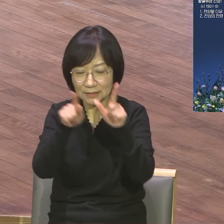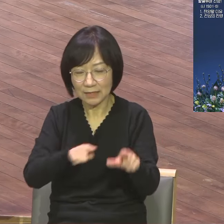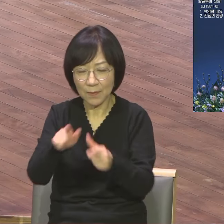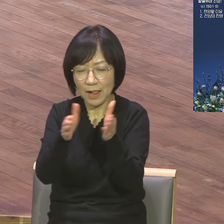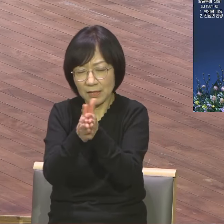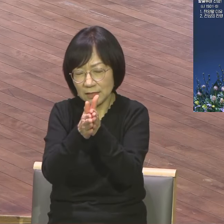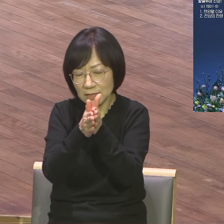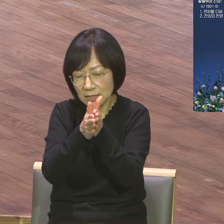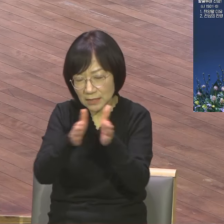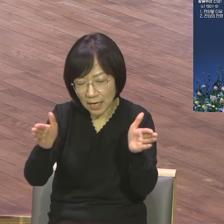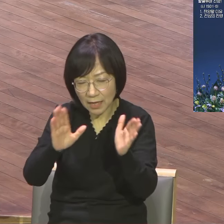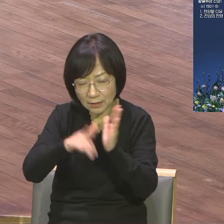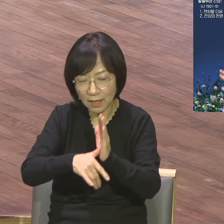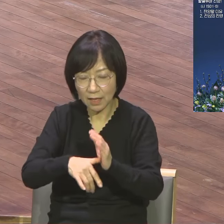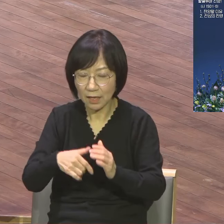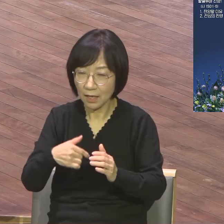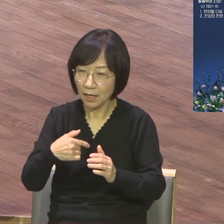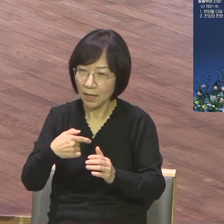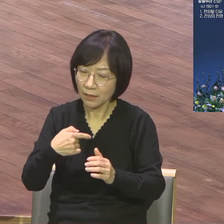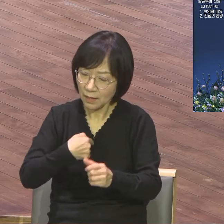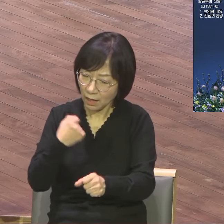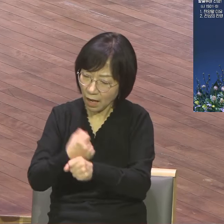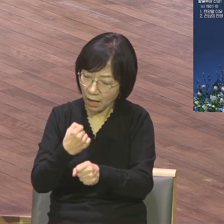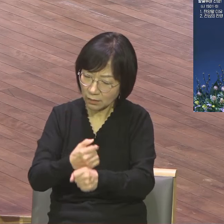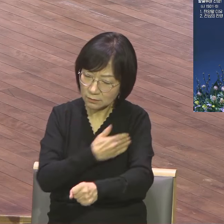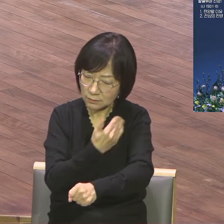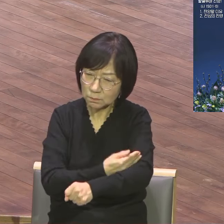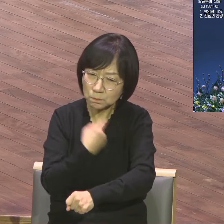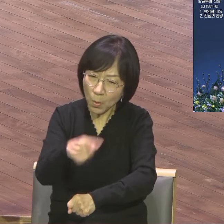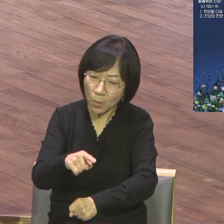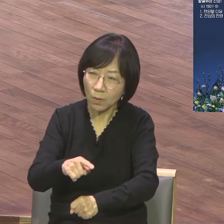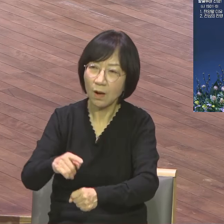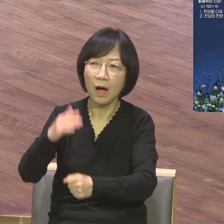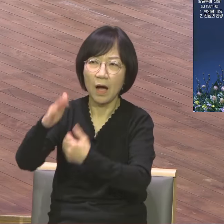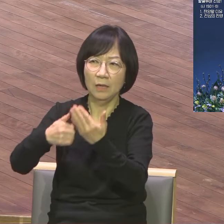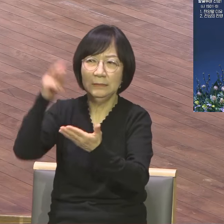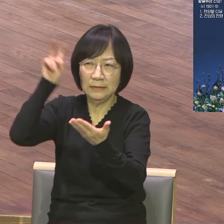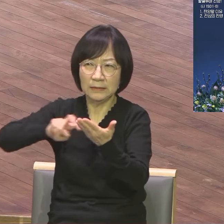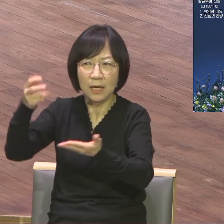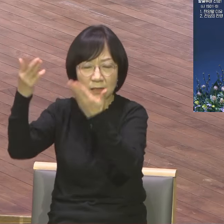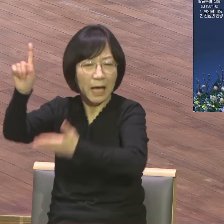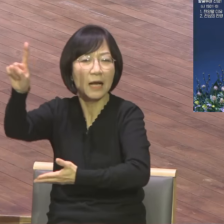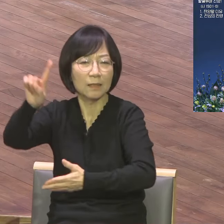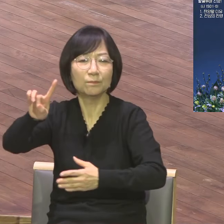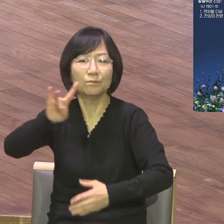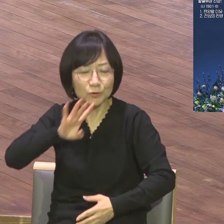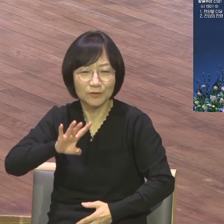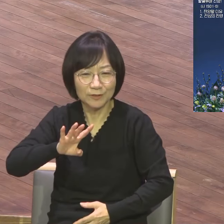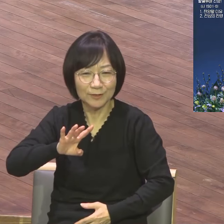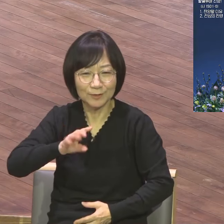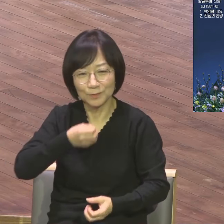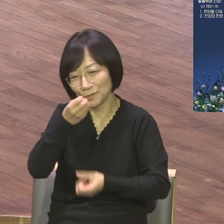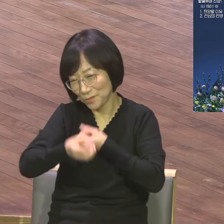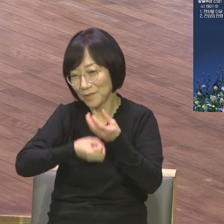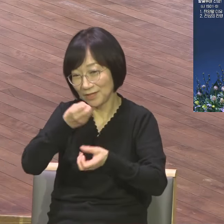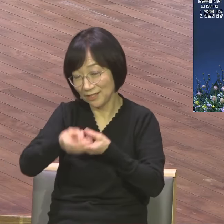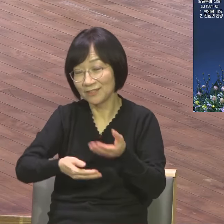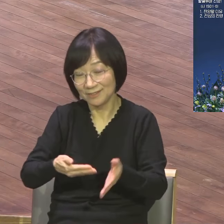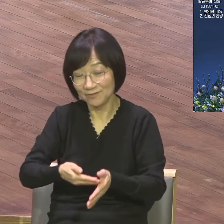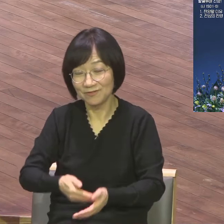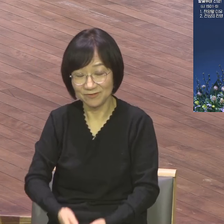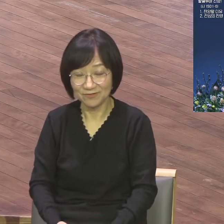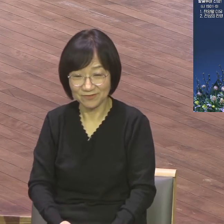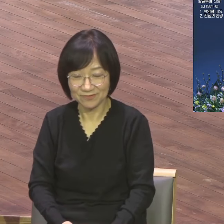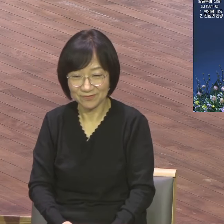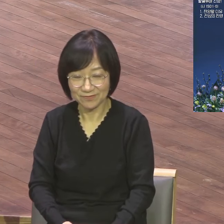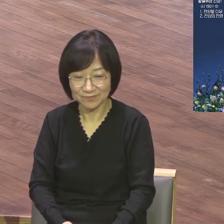의뢰받고 나서 내가 할 게 아무것도 없어. 내가 할 일이라고는 하나님을 찬양하는 것밖에 없다. 찬양. 그래서